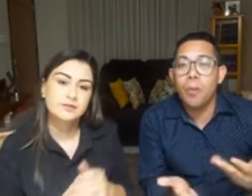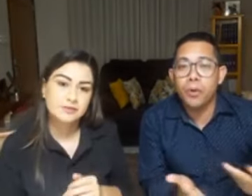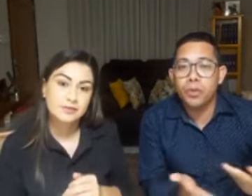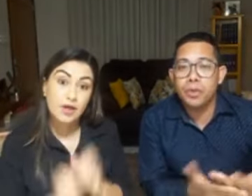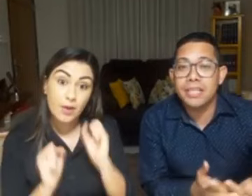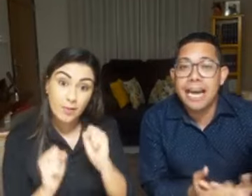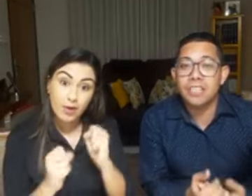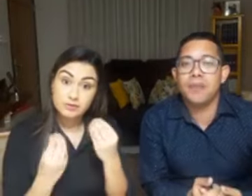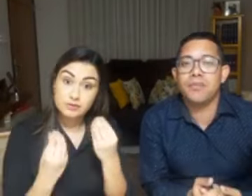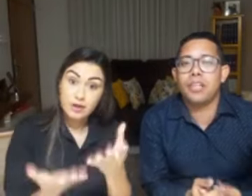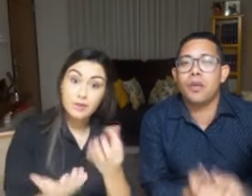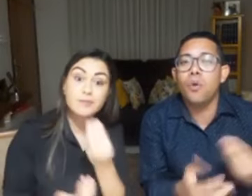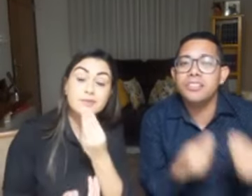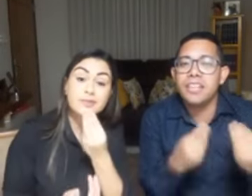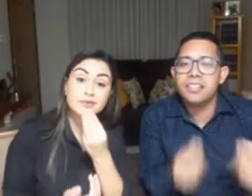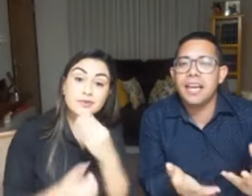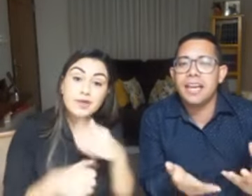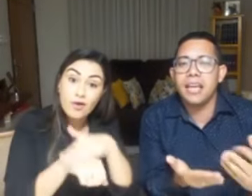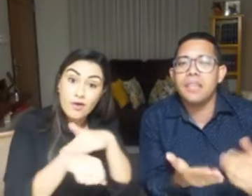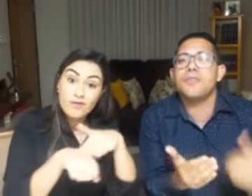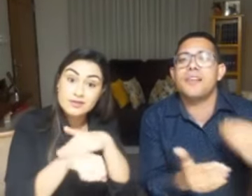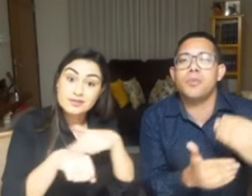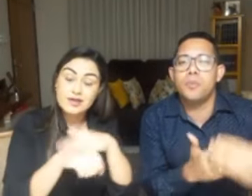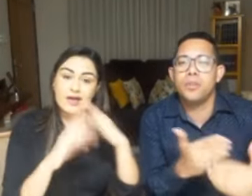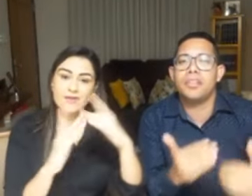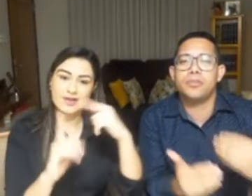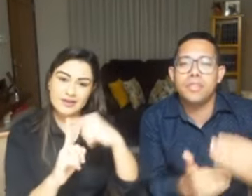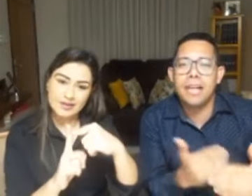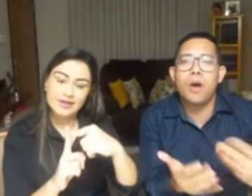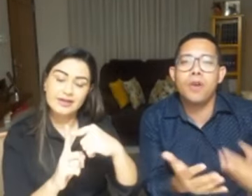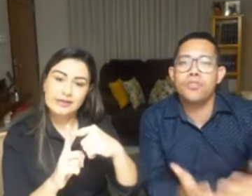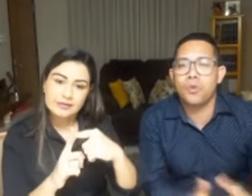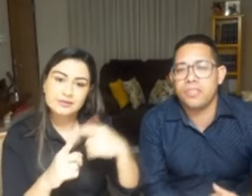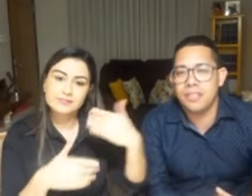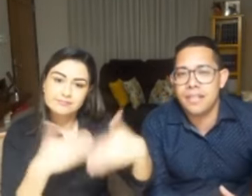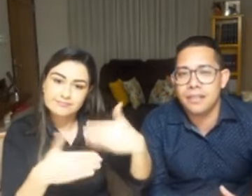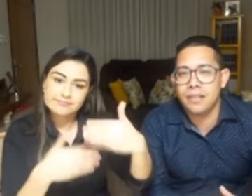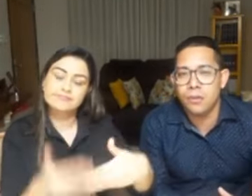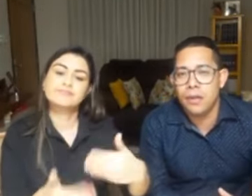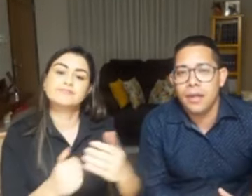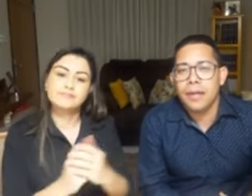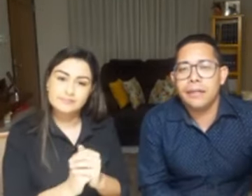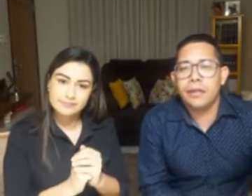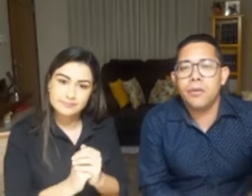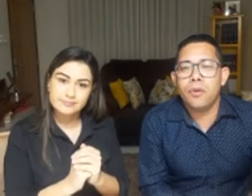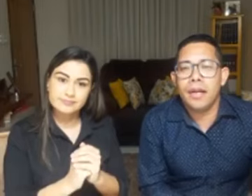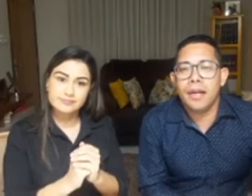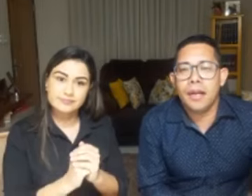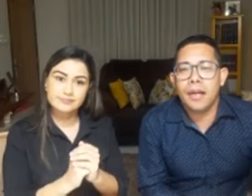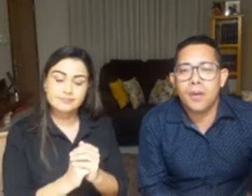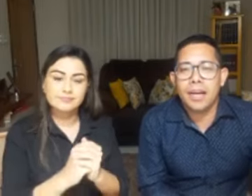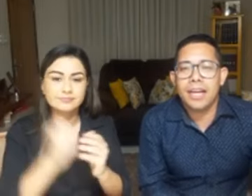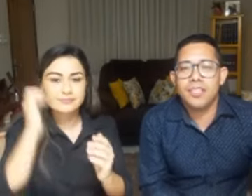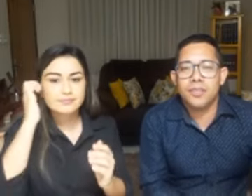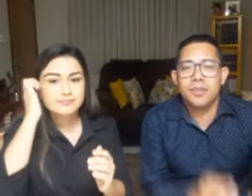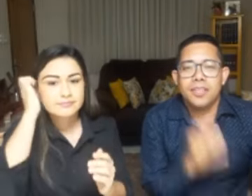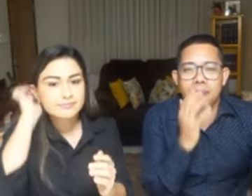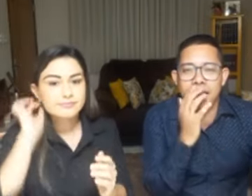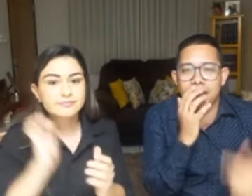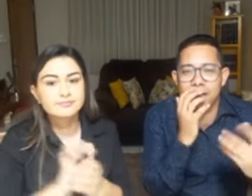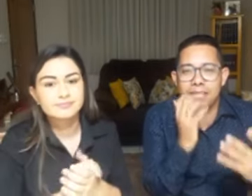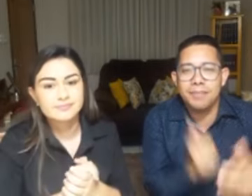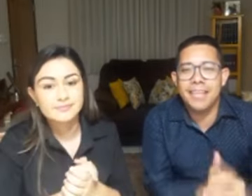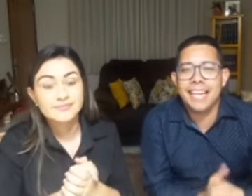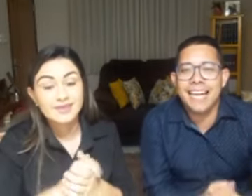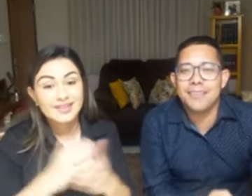dar uma oportunidade para você conscientizar a igreja, fazer um processo gradual de conscientização. Então, eu acredito que para